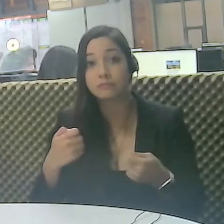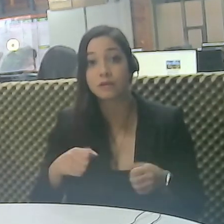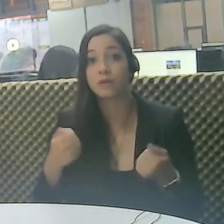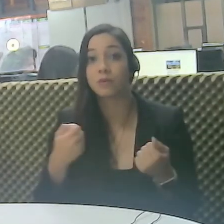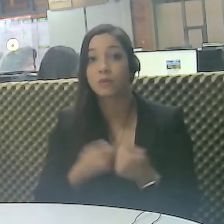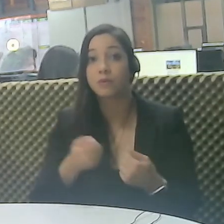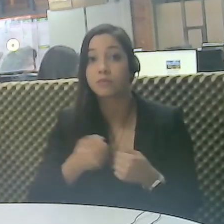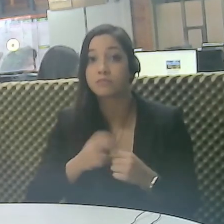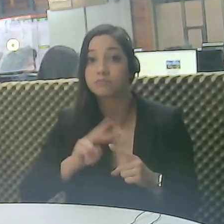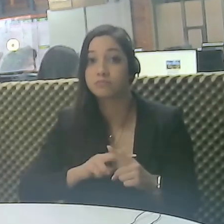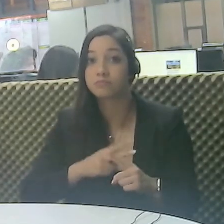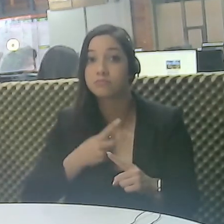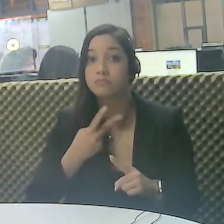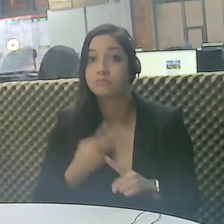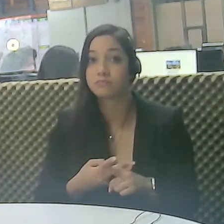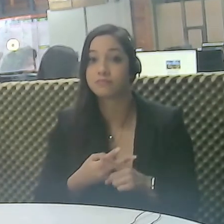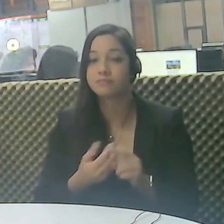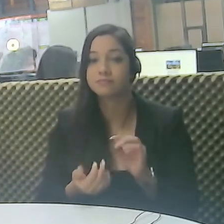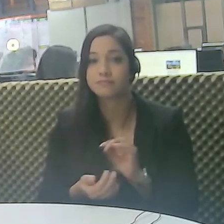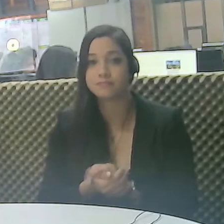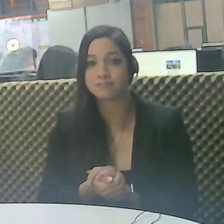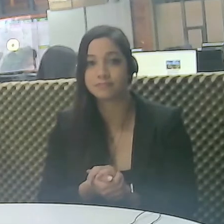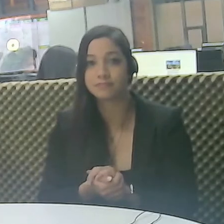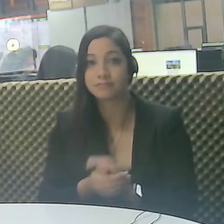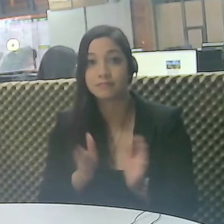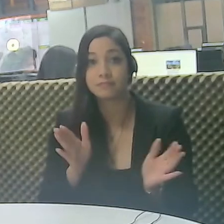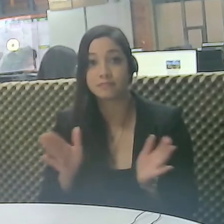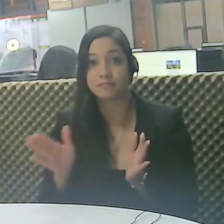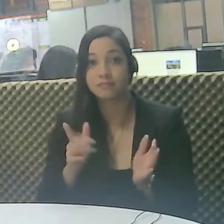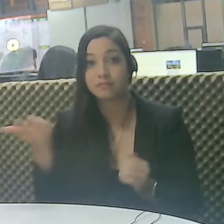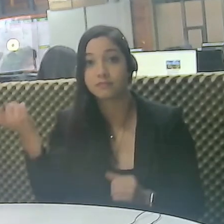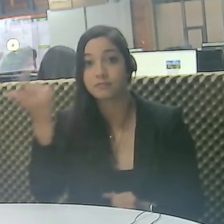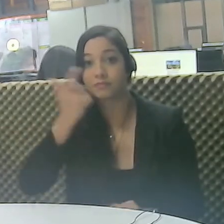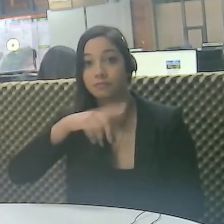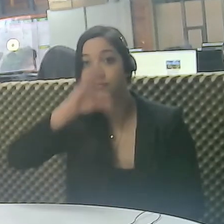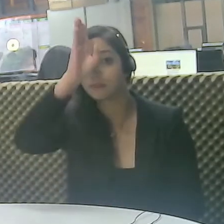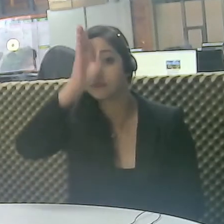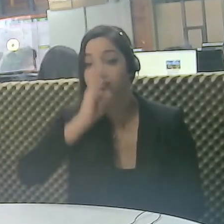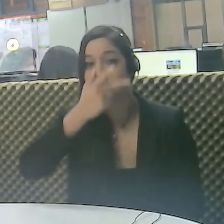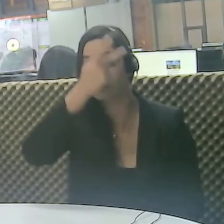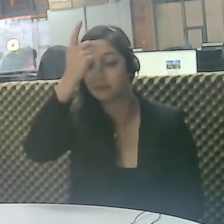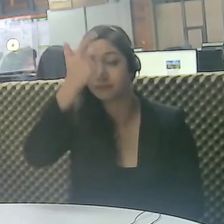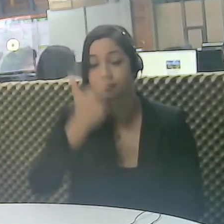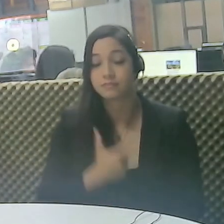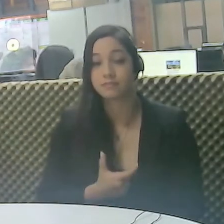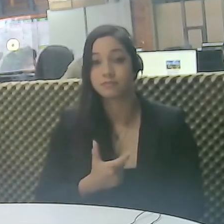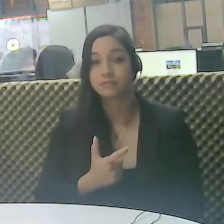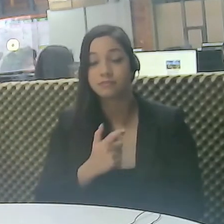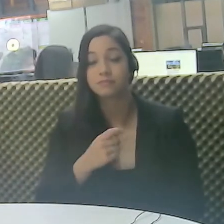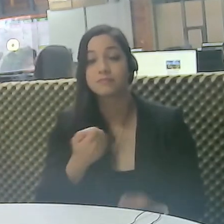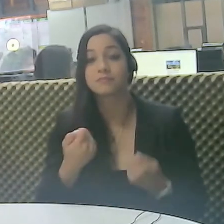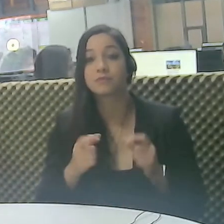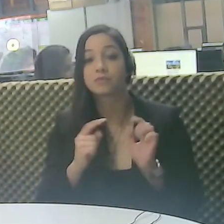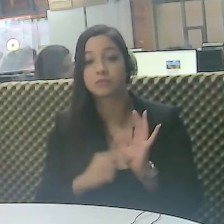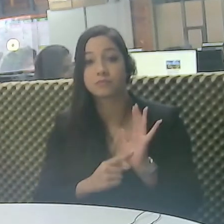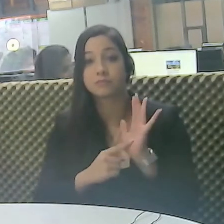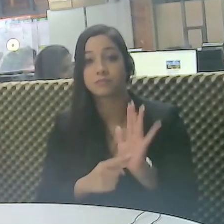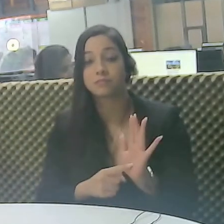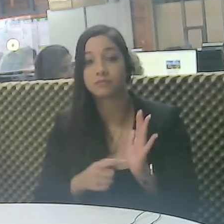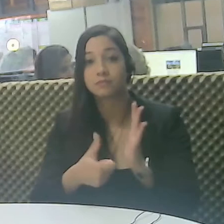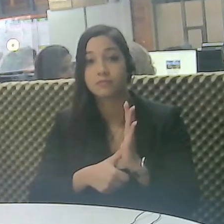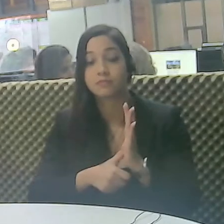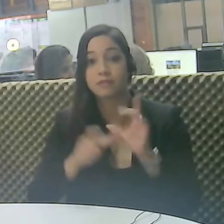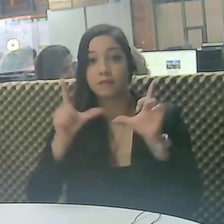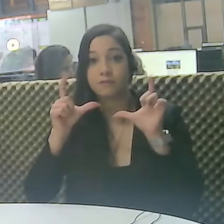será reforçada com mais veículos. Para ter acesso à gratuidade, o usuário do transporte coletivo deve apresentar um documento